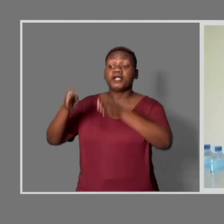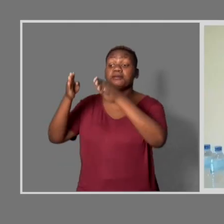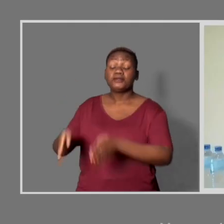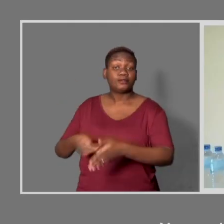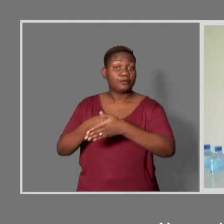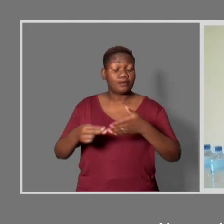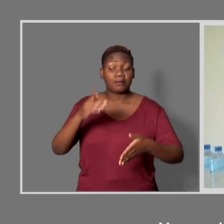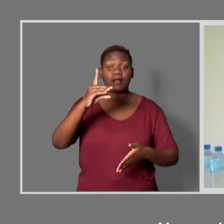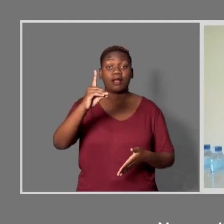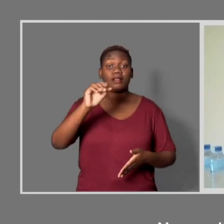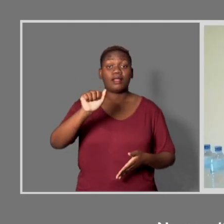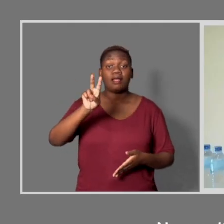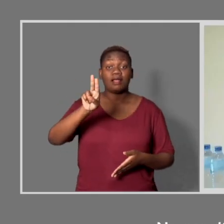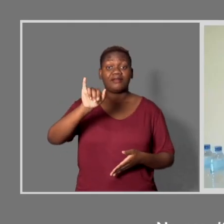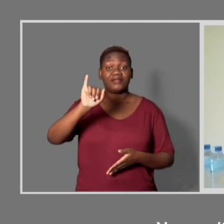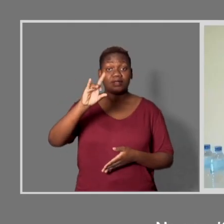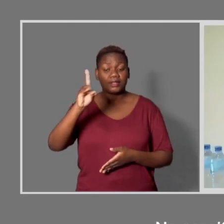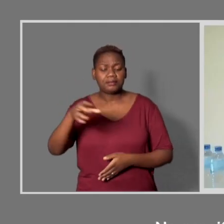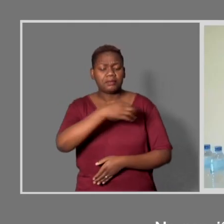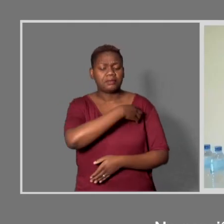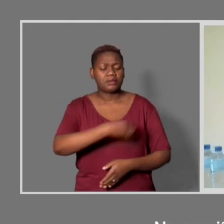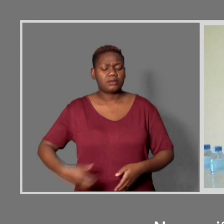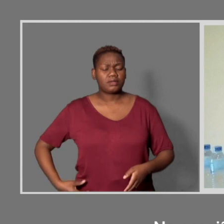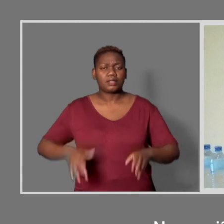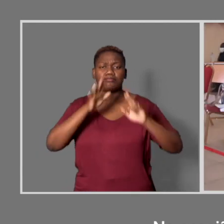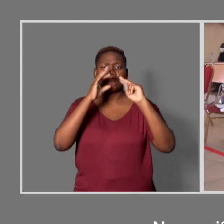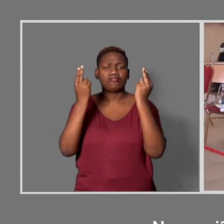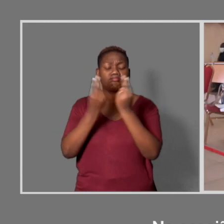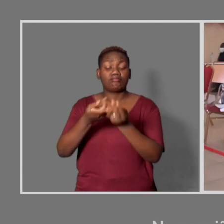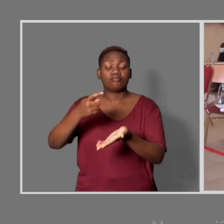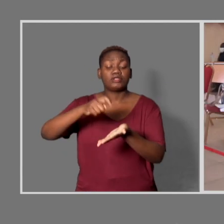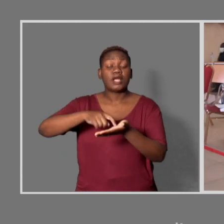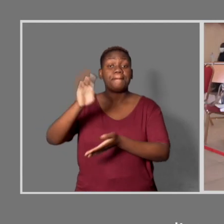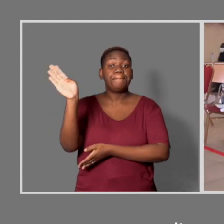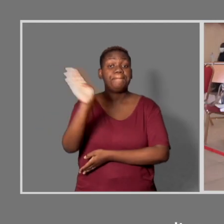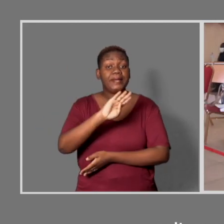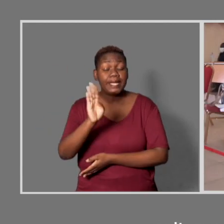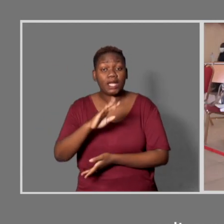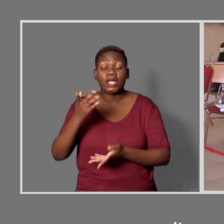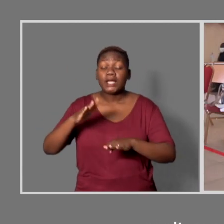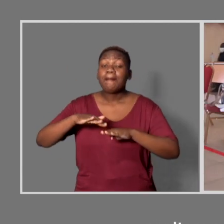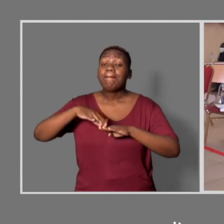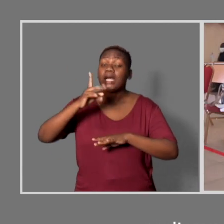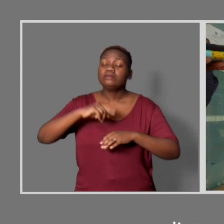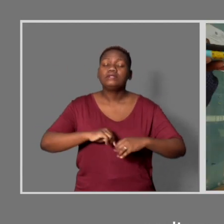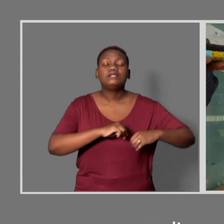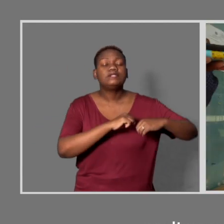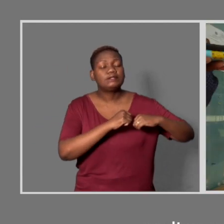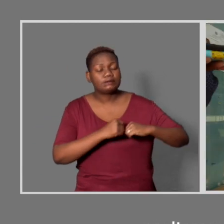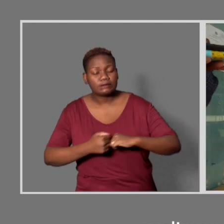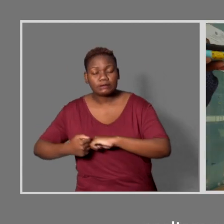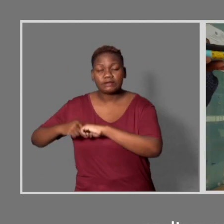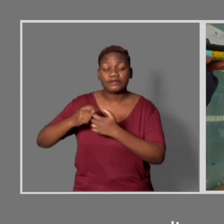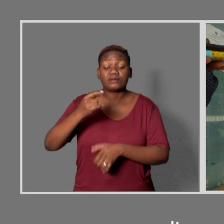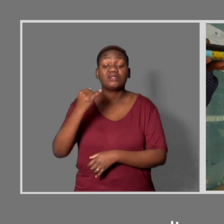Na ocasião, o presidente do Conselho Municipal da Beira, Dave Semango, enalteceu o valor do evento e desafiou